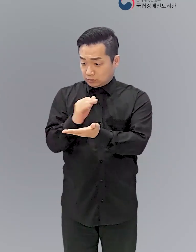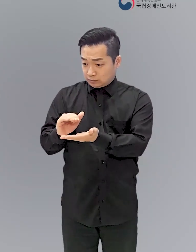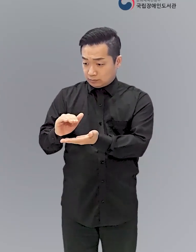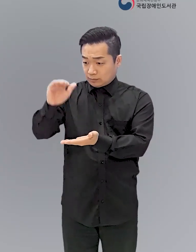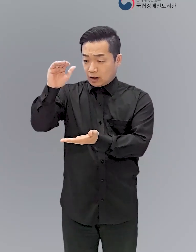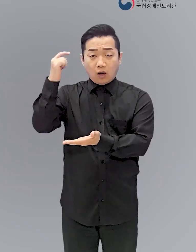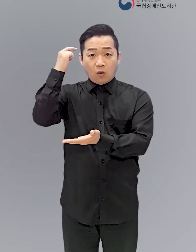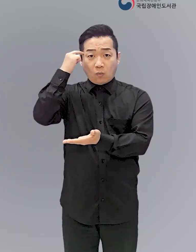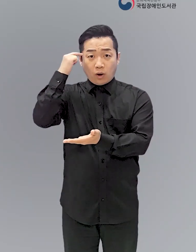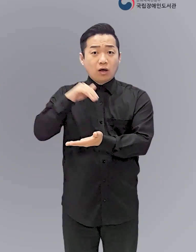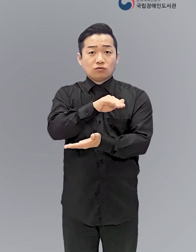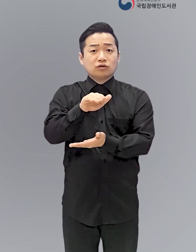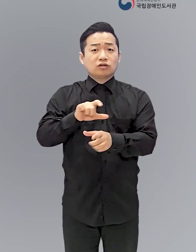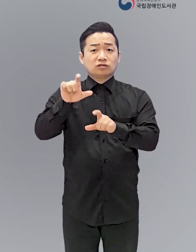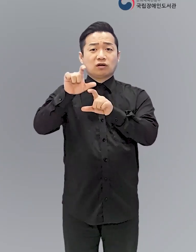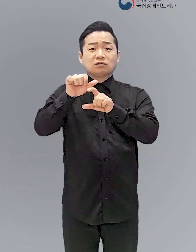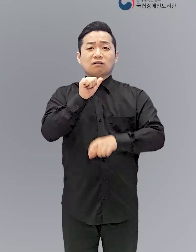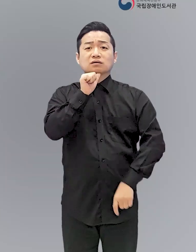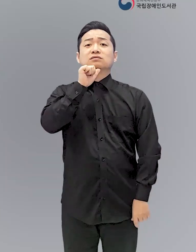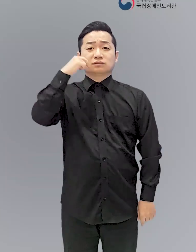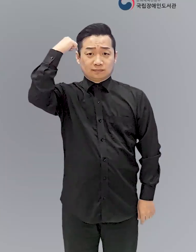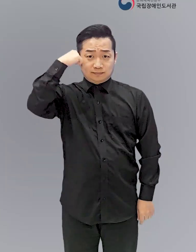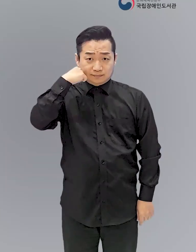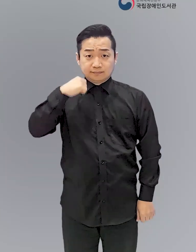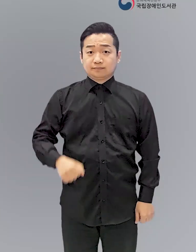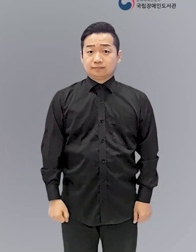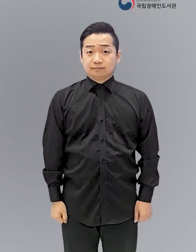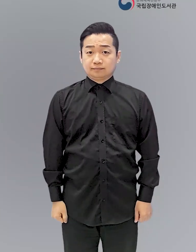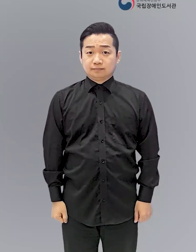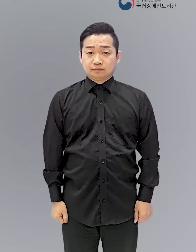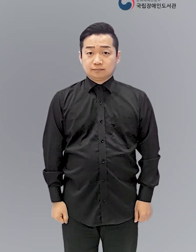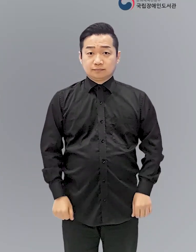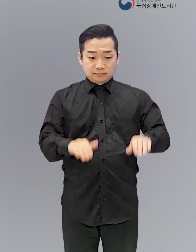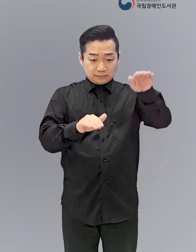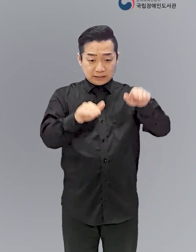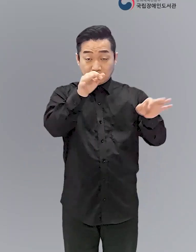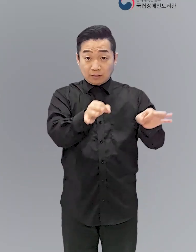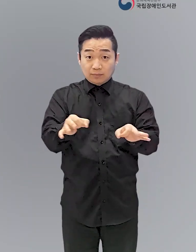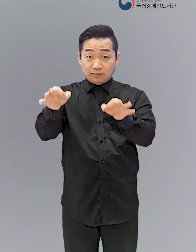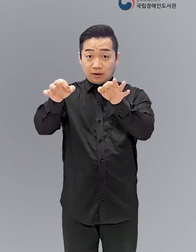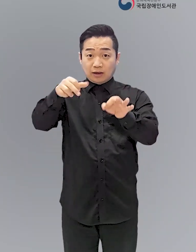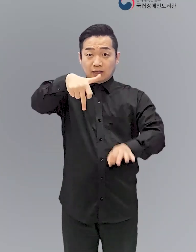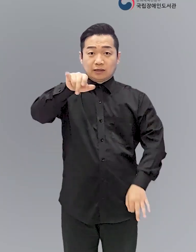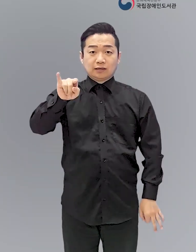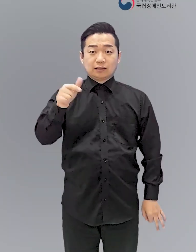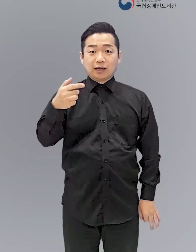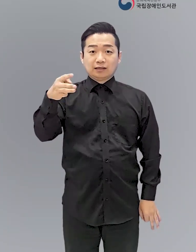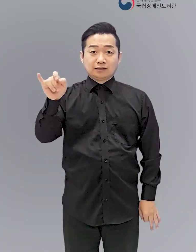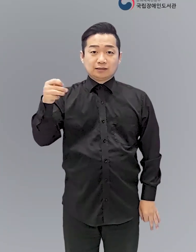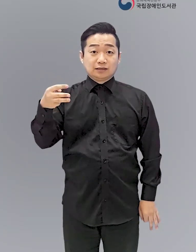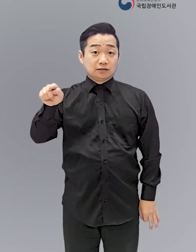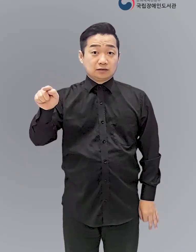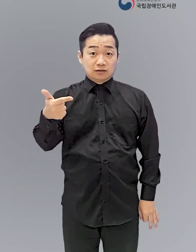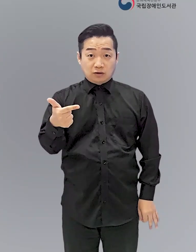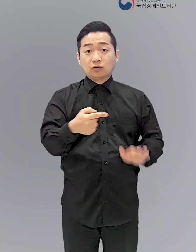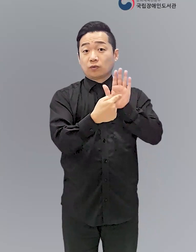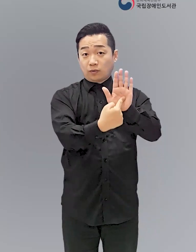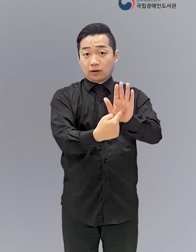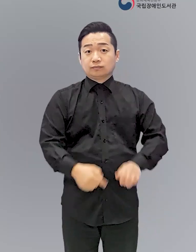소득은 늘어나는데 왜 우리는 점점 가난해질까? 차별적 인플레이션, 캔틸런